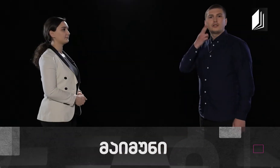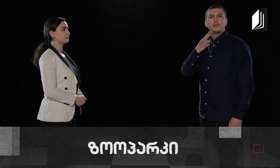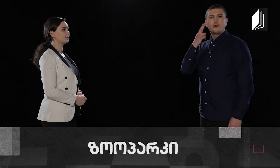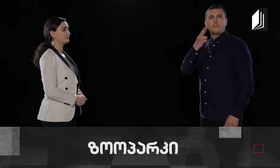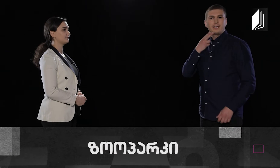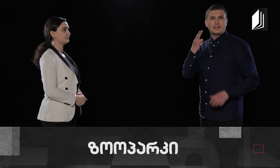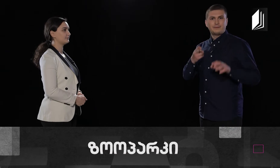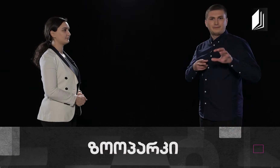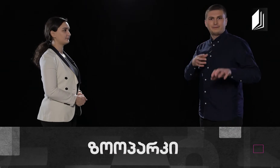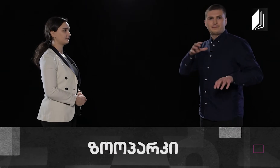ზოოპარკი.